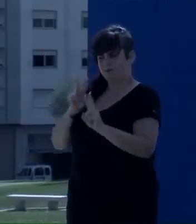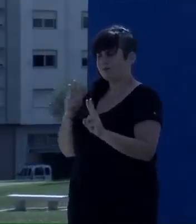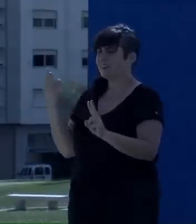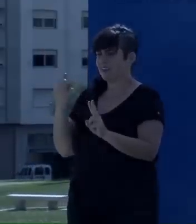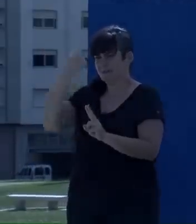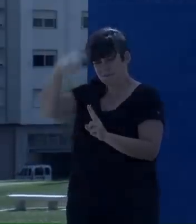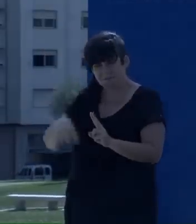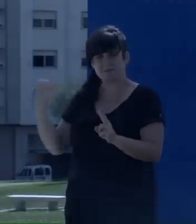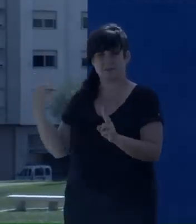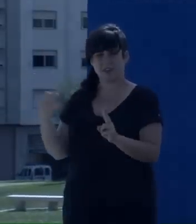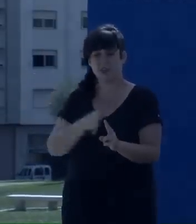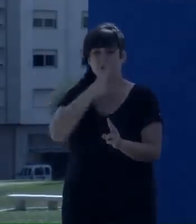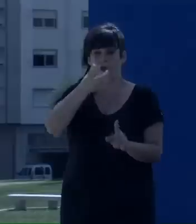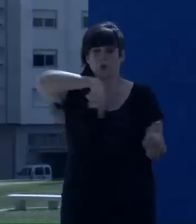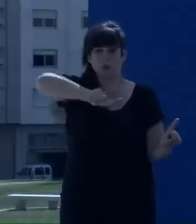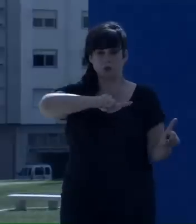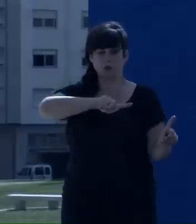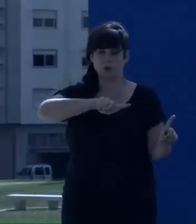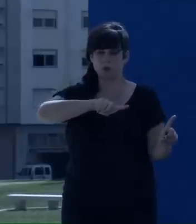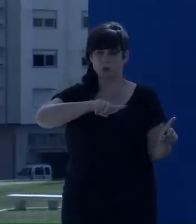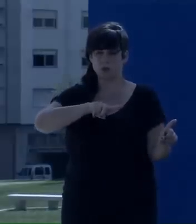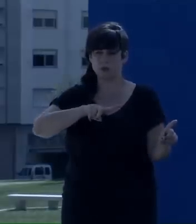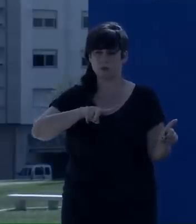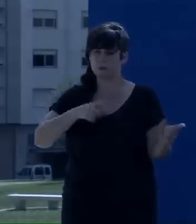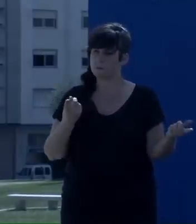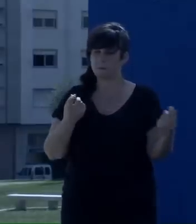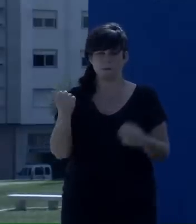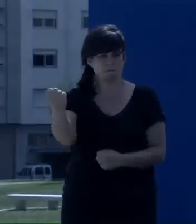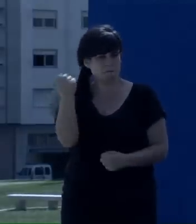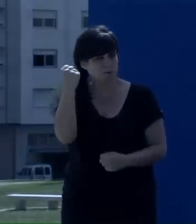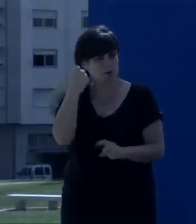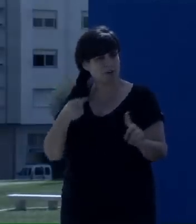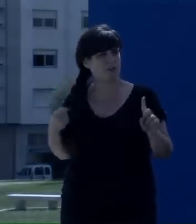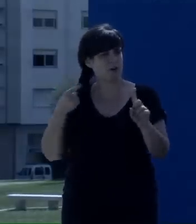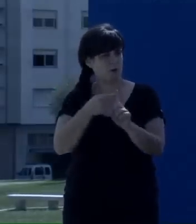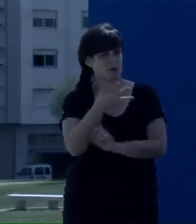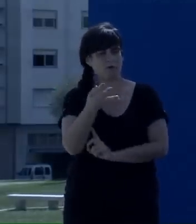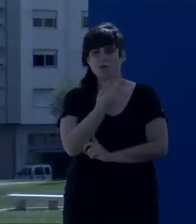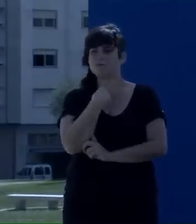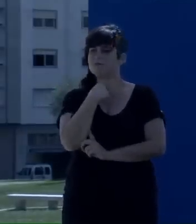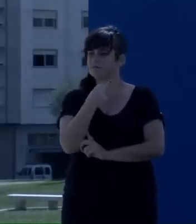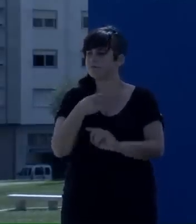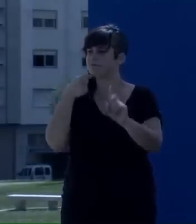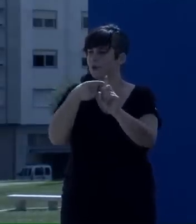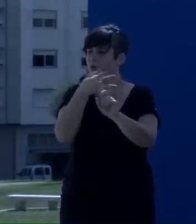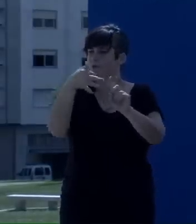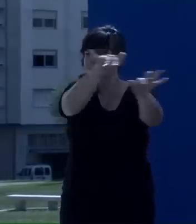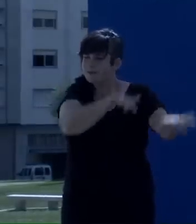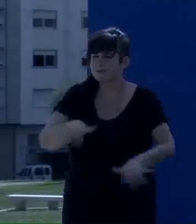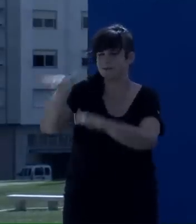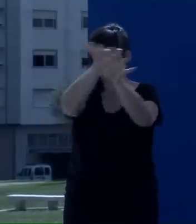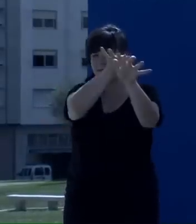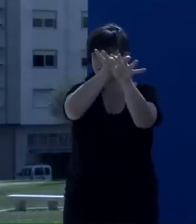porque nós temos que utilizar a nosa forza, que é a palabra, a persuasión, a